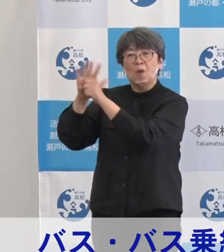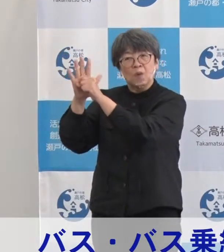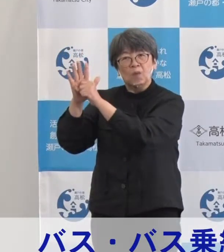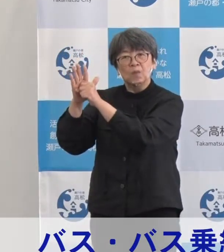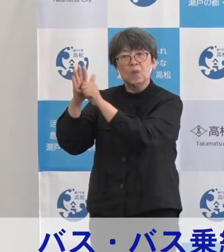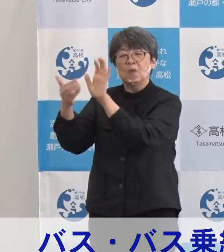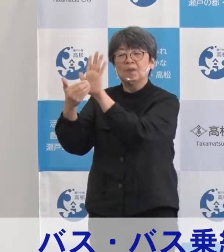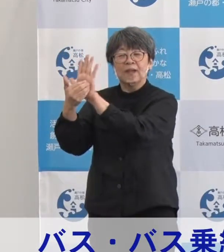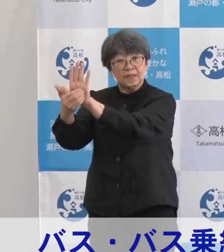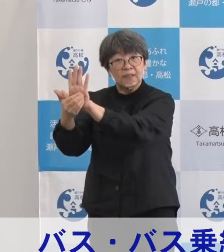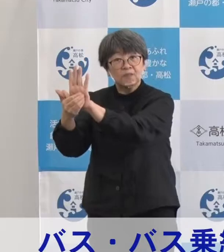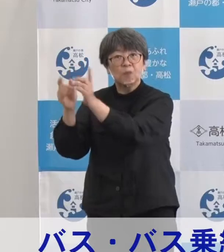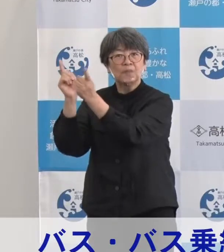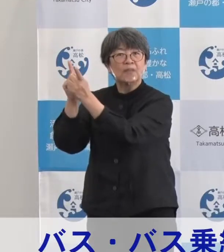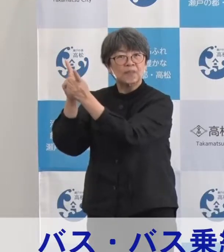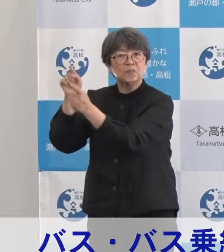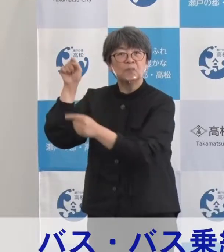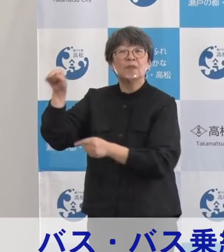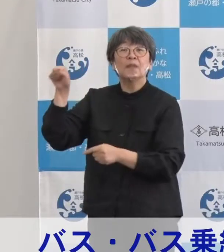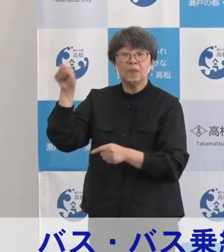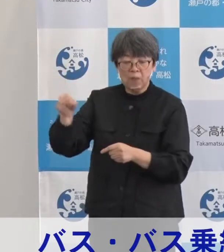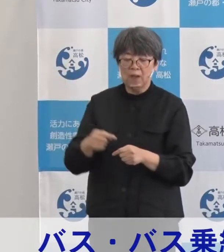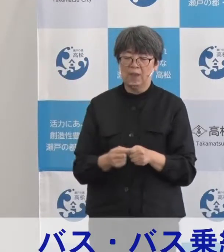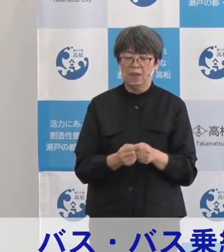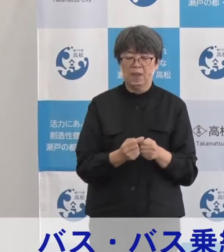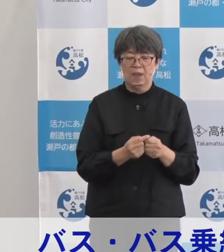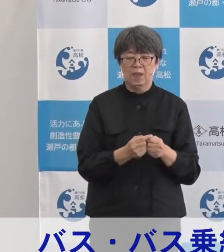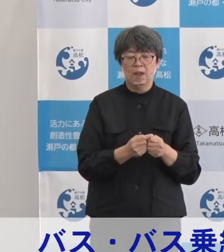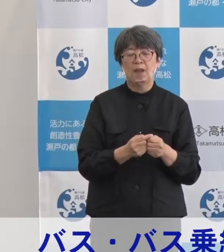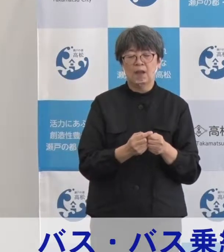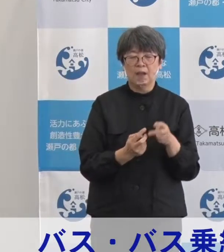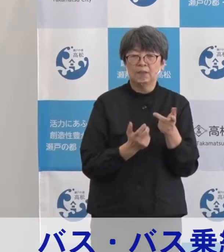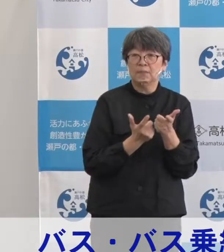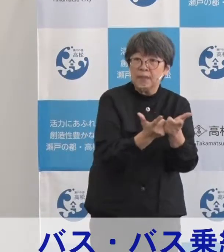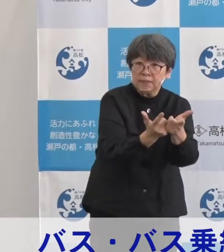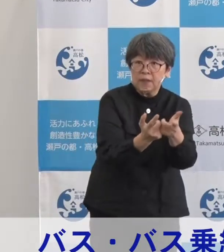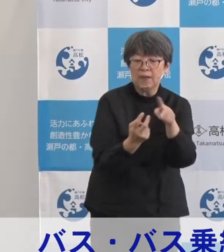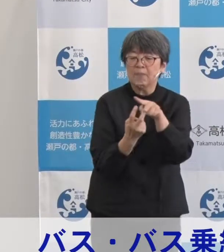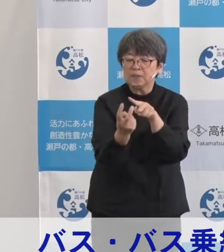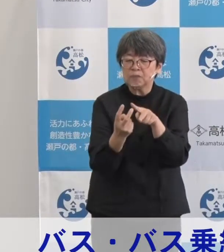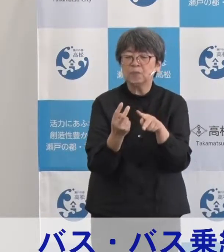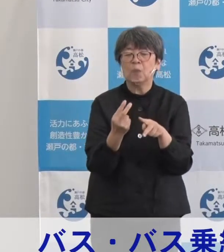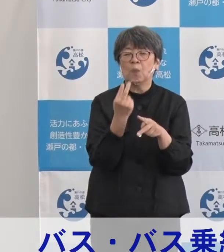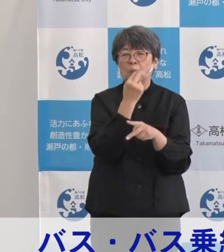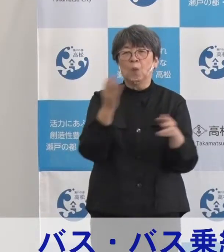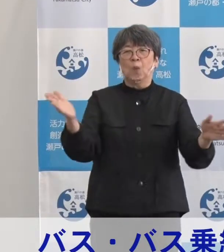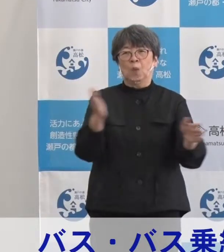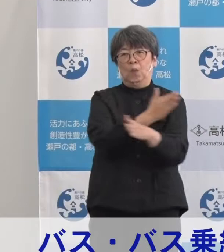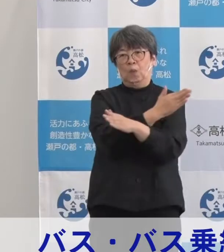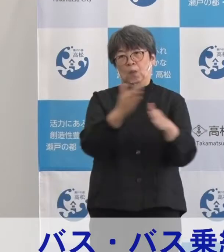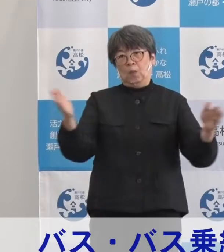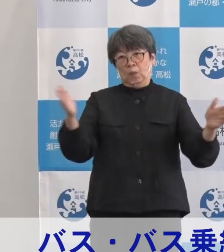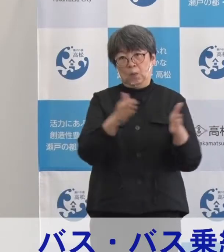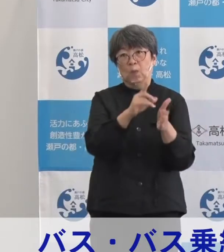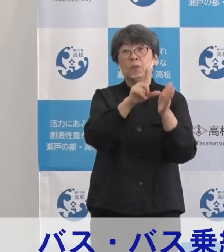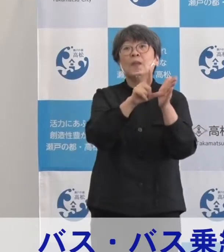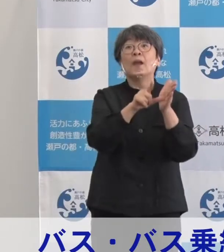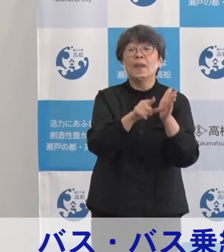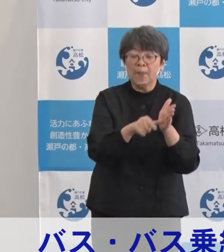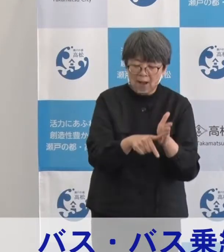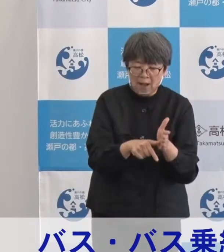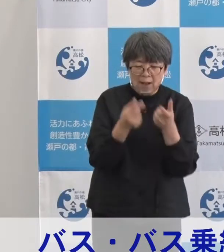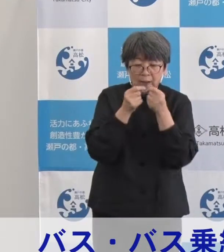分科会の提言の中では公共交通機関についてまあ十分に喚起がなされている公共交通機関での